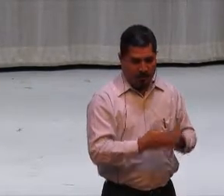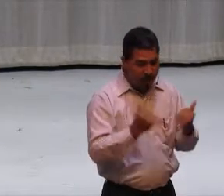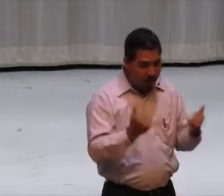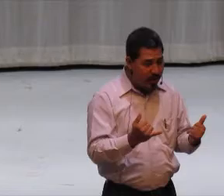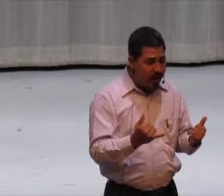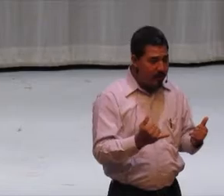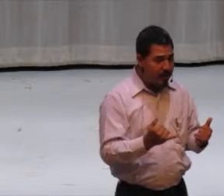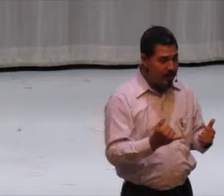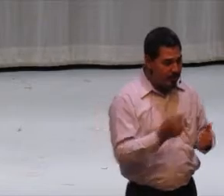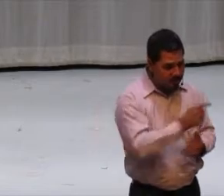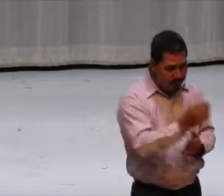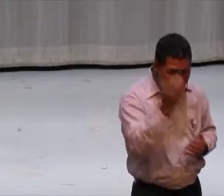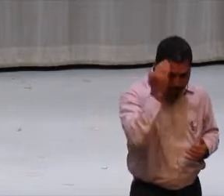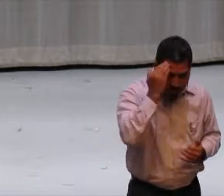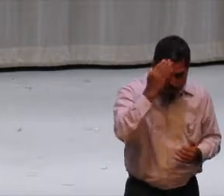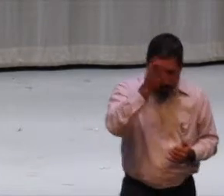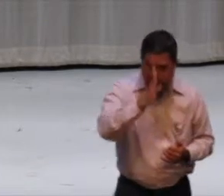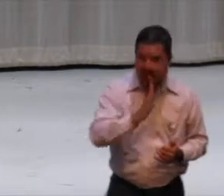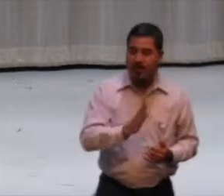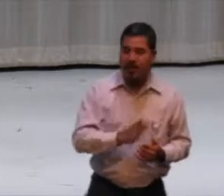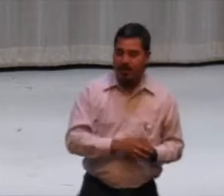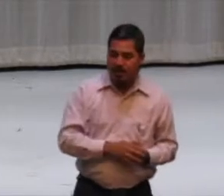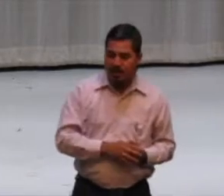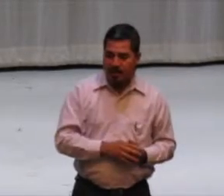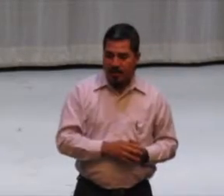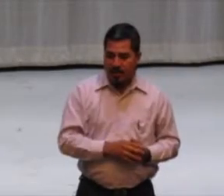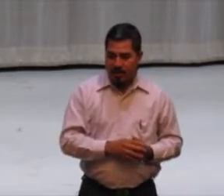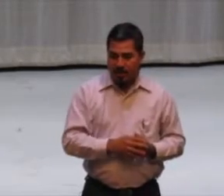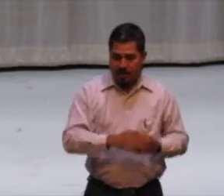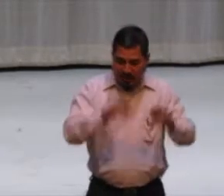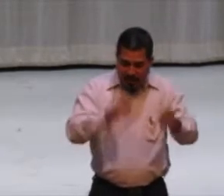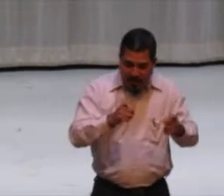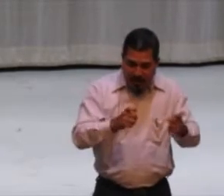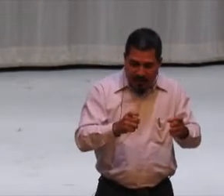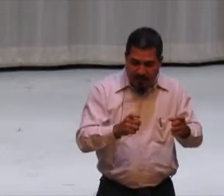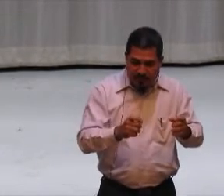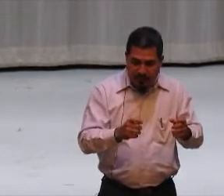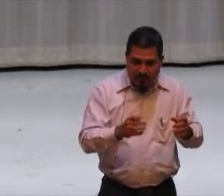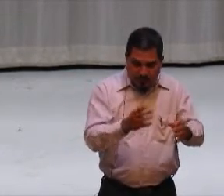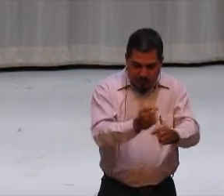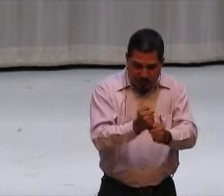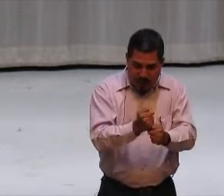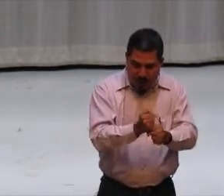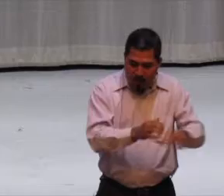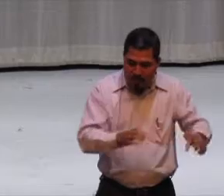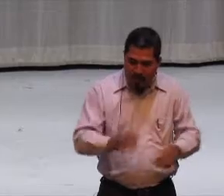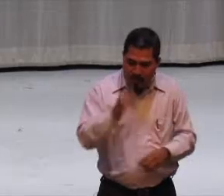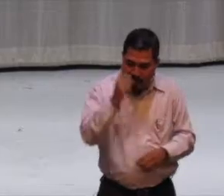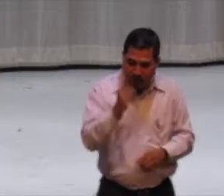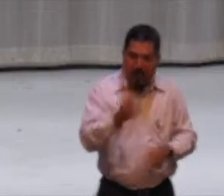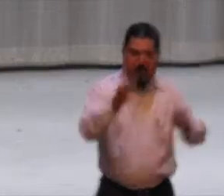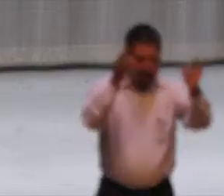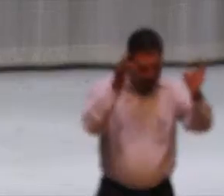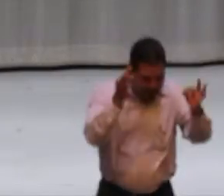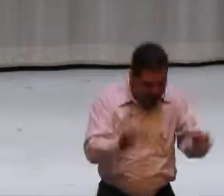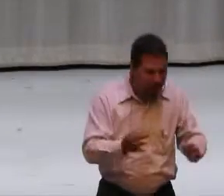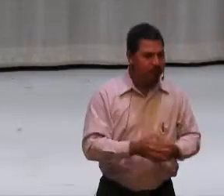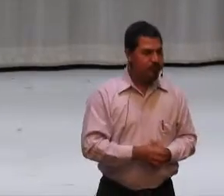Pero ahora ustedes conocen a Dios también y necesitan tomar o hacer una decisión.